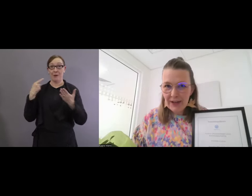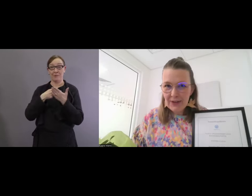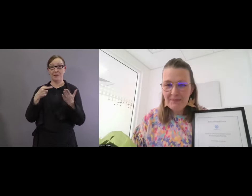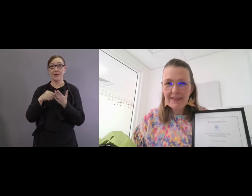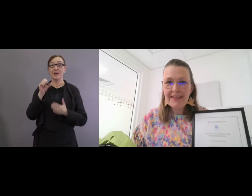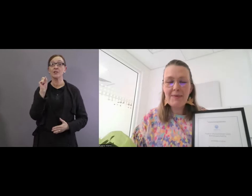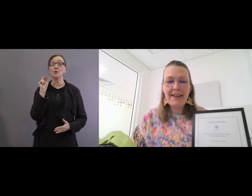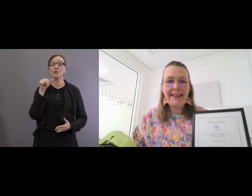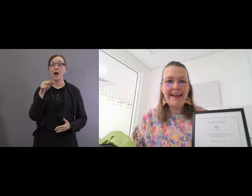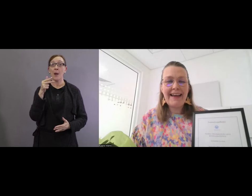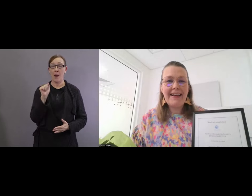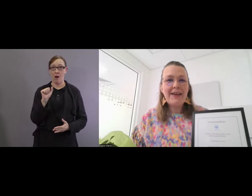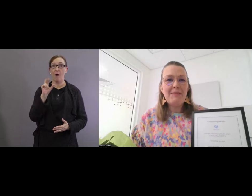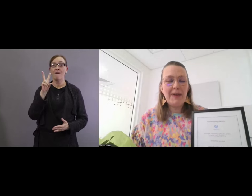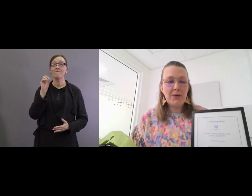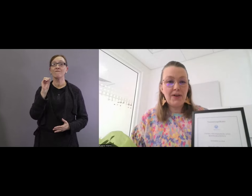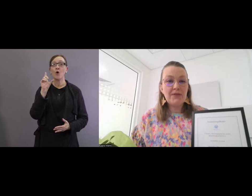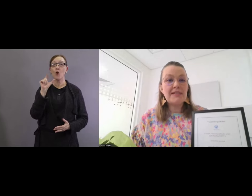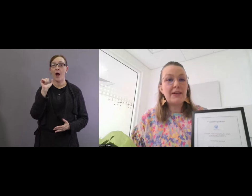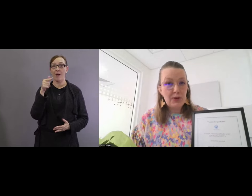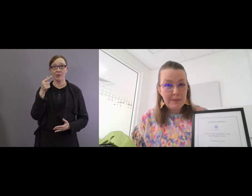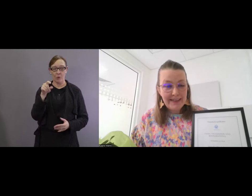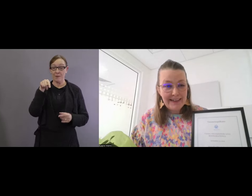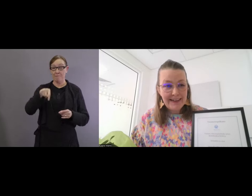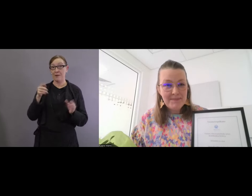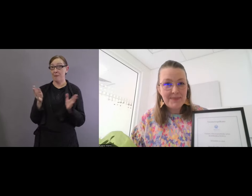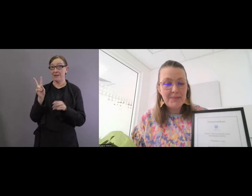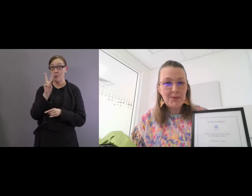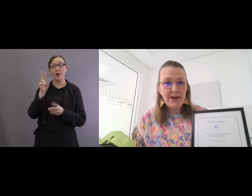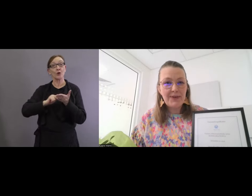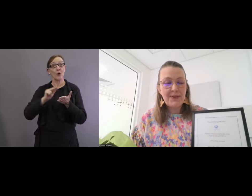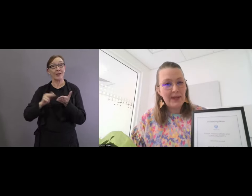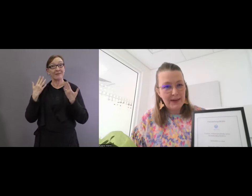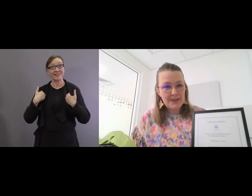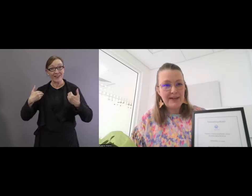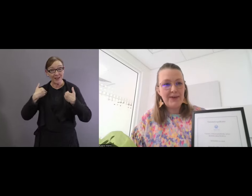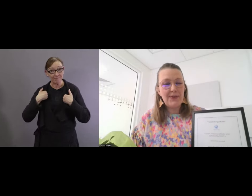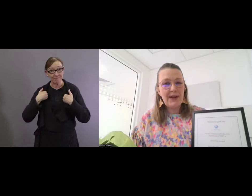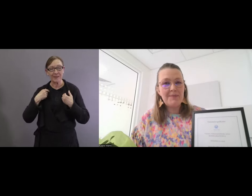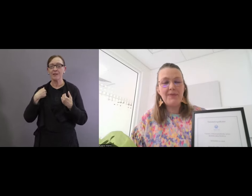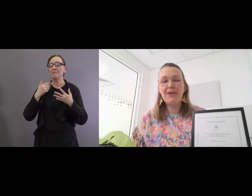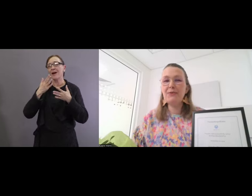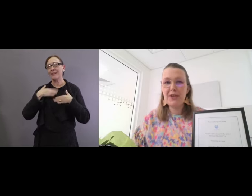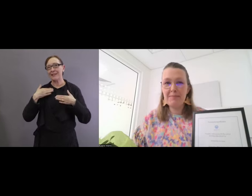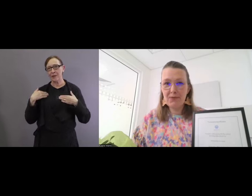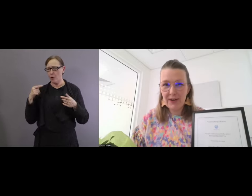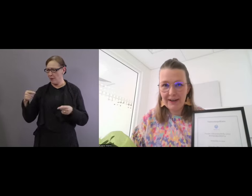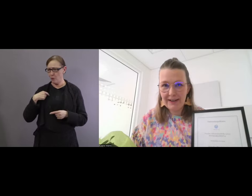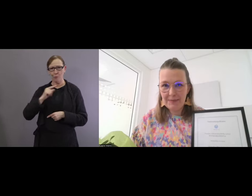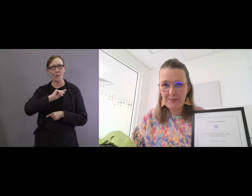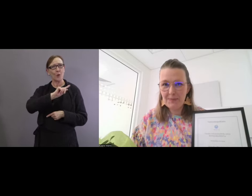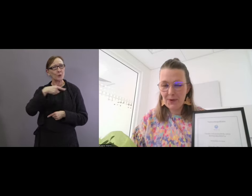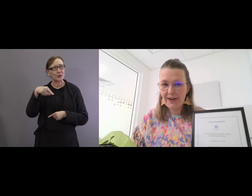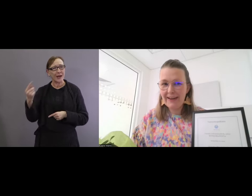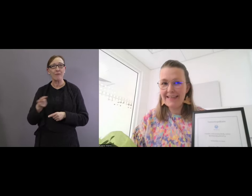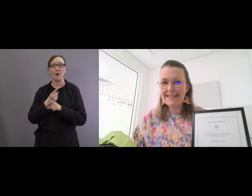Susanna Volanto ja mä olen täällä Pikku Kakkosessa toimittajana. Ja mulla on ollut ilo saada olla jo useamman vuoden